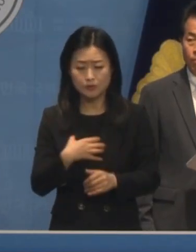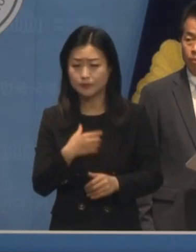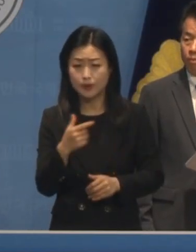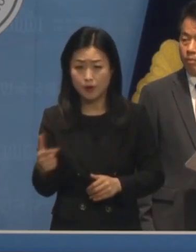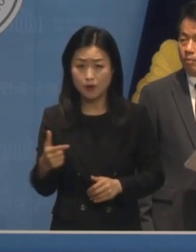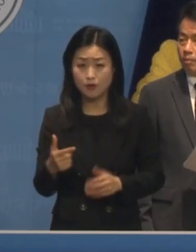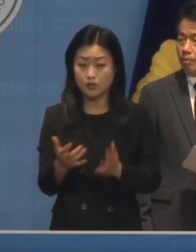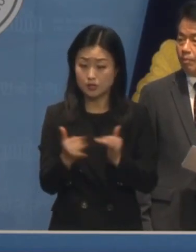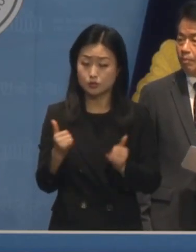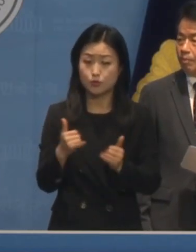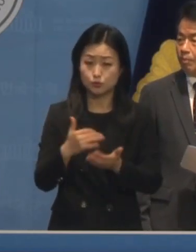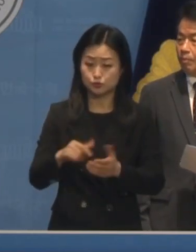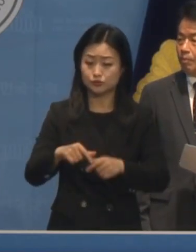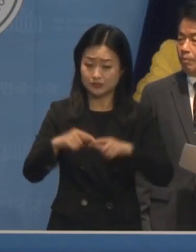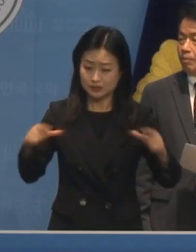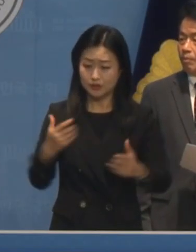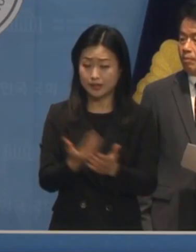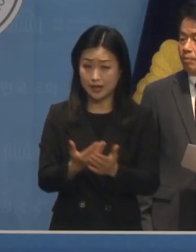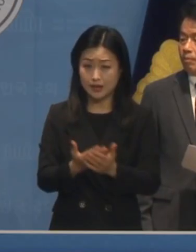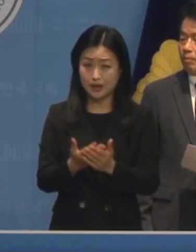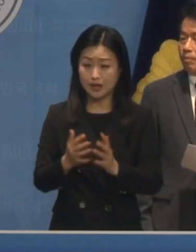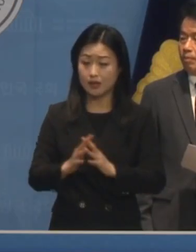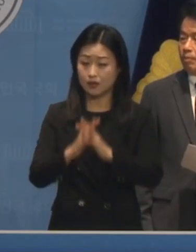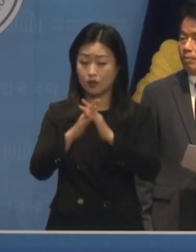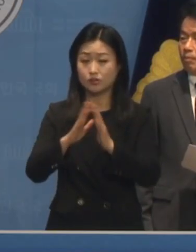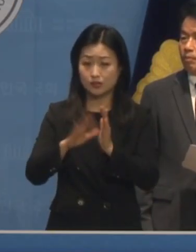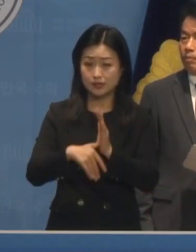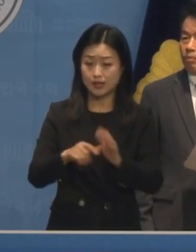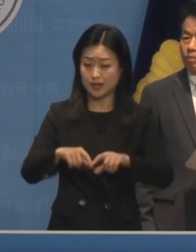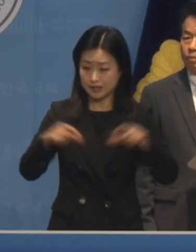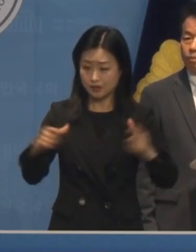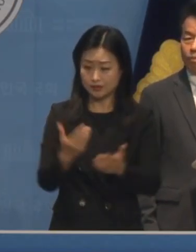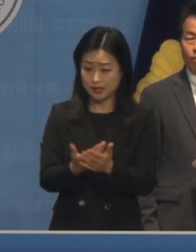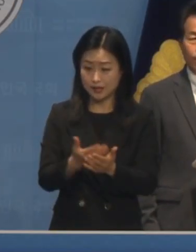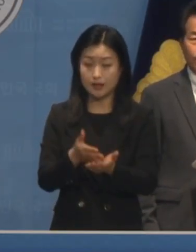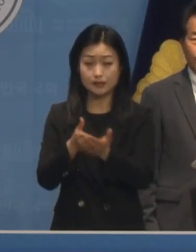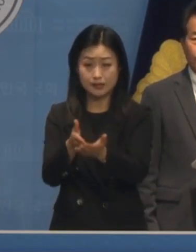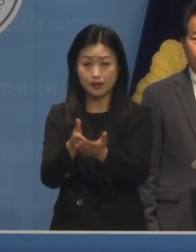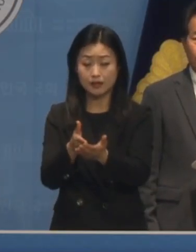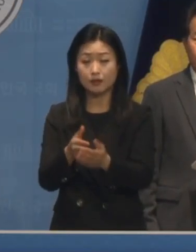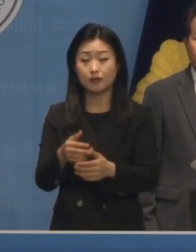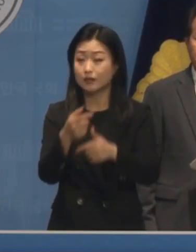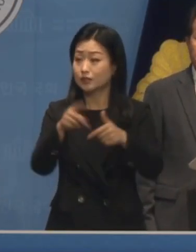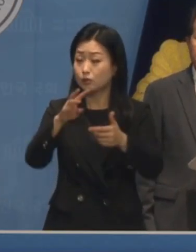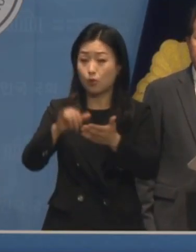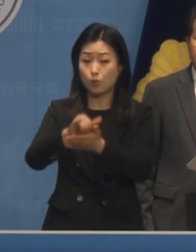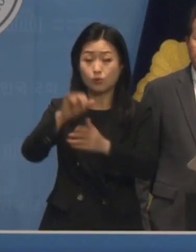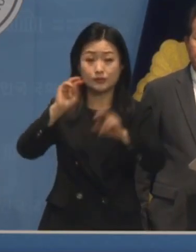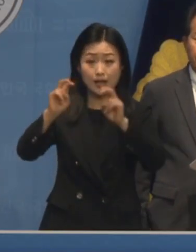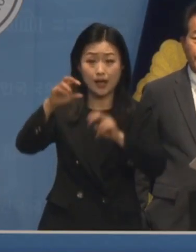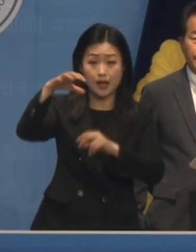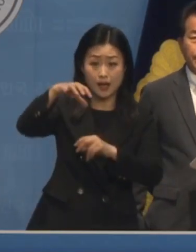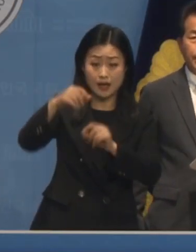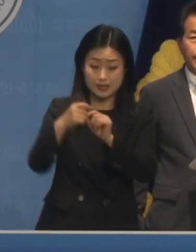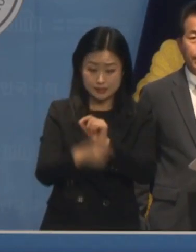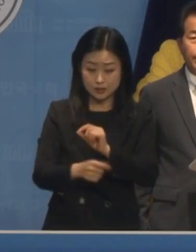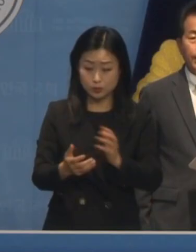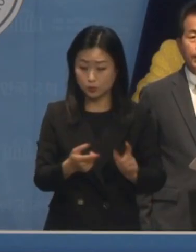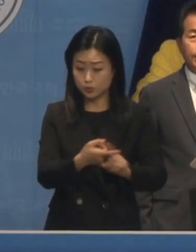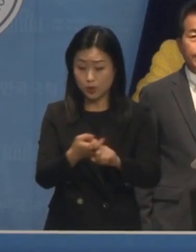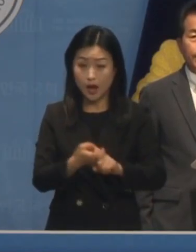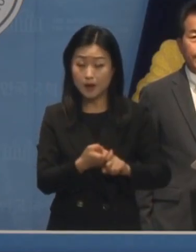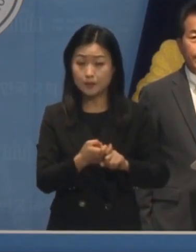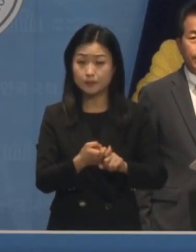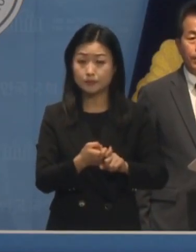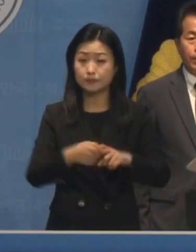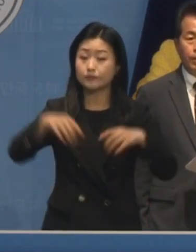인력 증원을 요구하며 단체 행동을 하는 것이 인천공항을 운영하는데 있어 공항공사와 자회사 노동조합 중